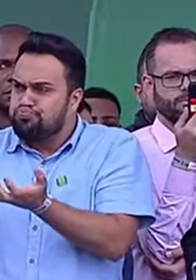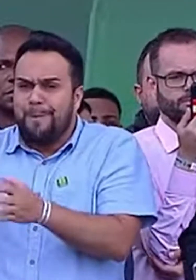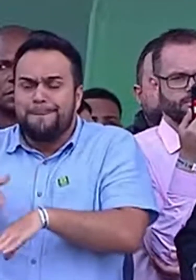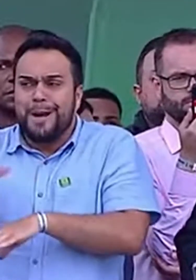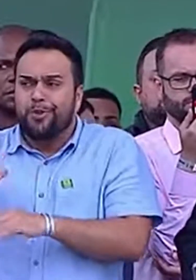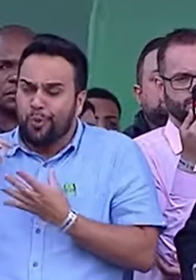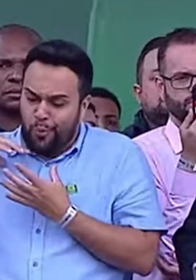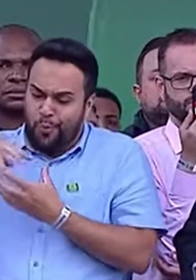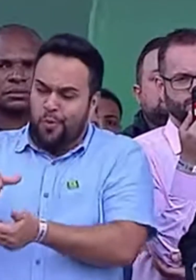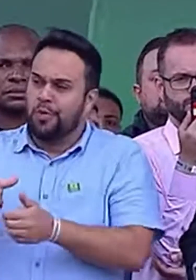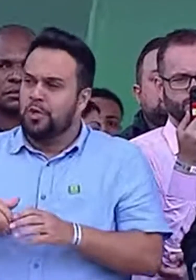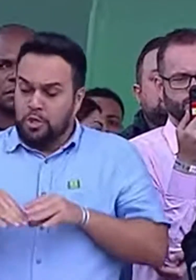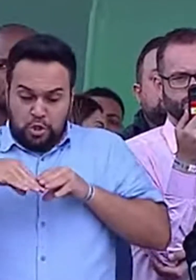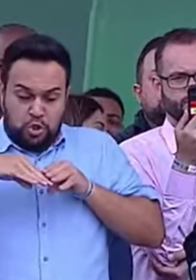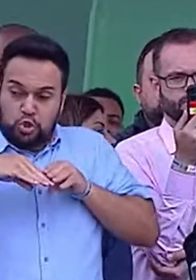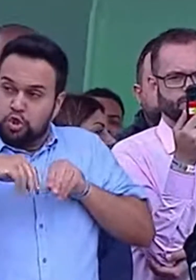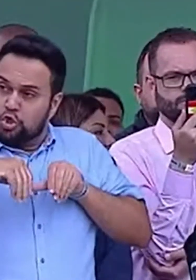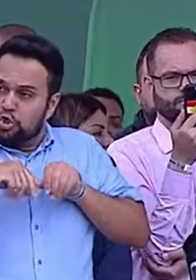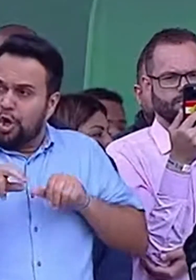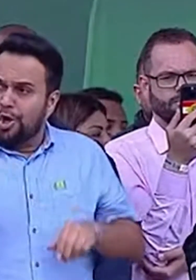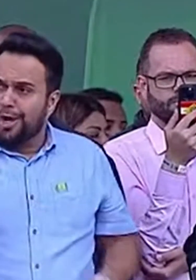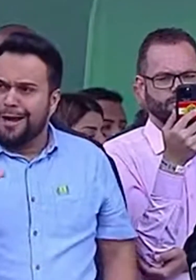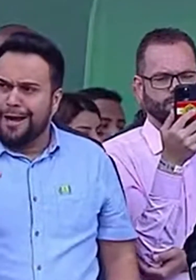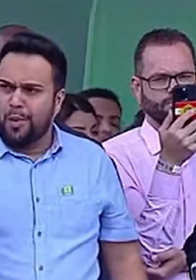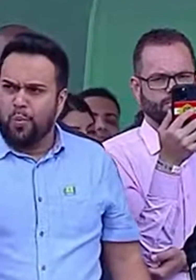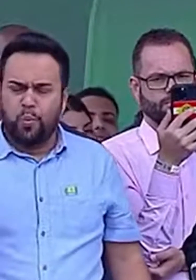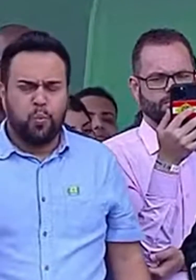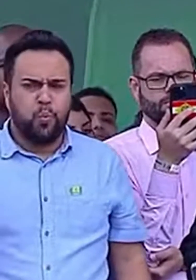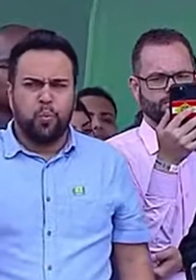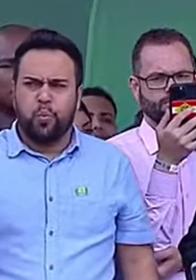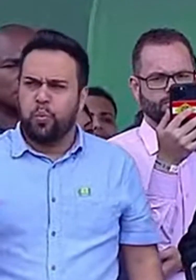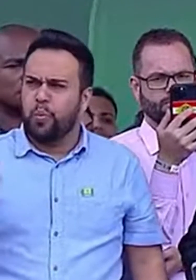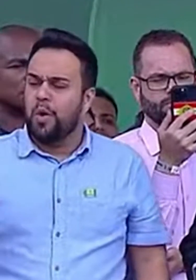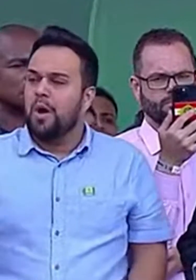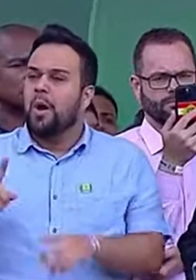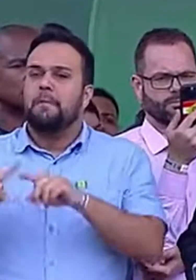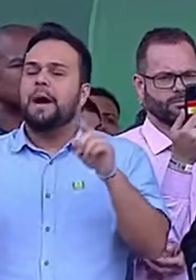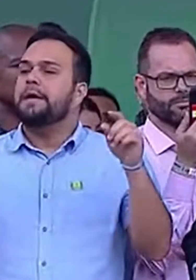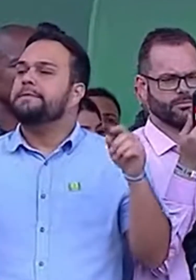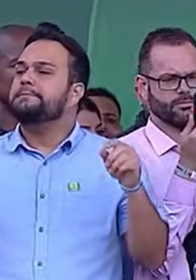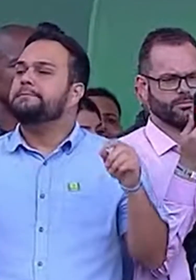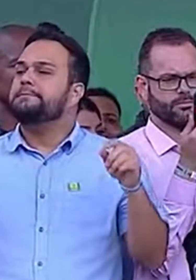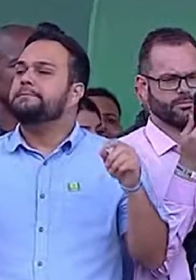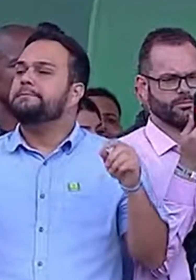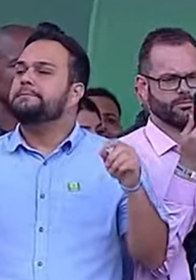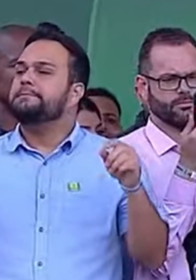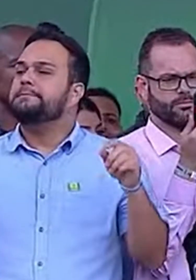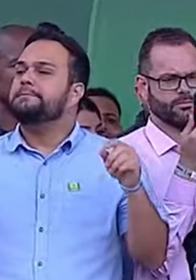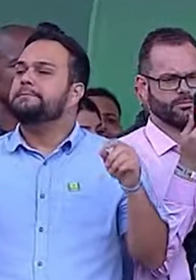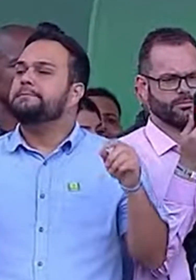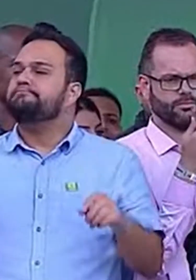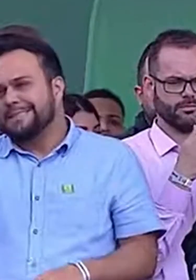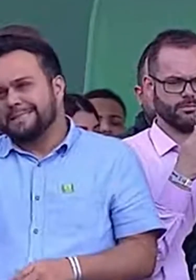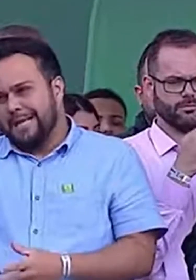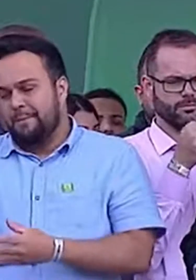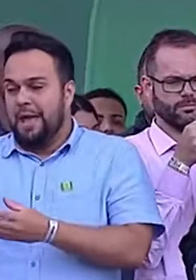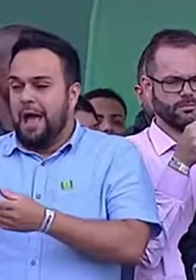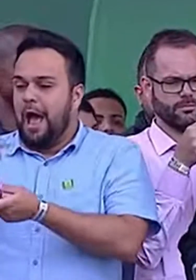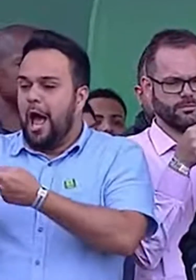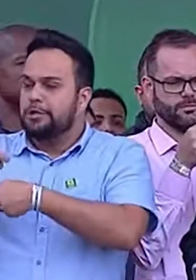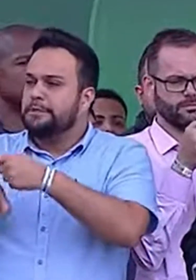de Solo Rico mas compete uma péssima administração e